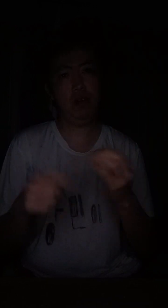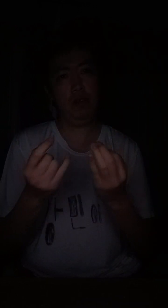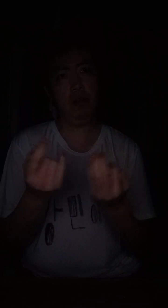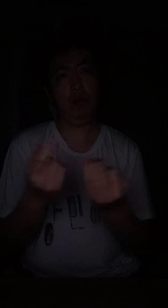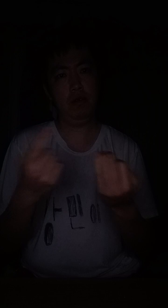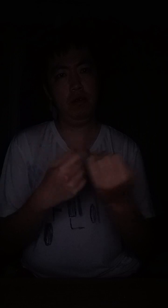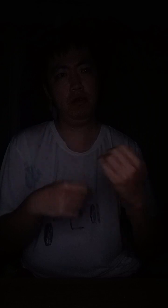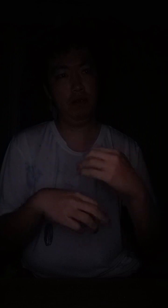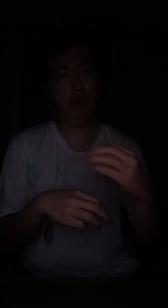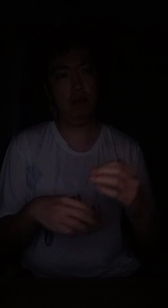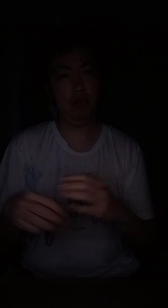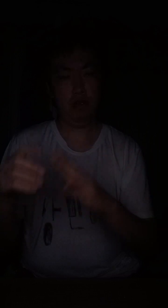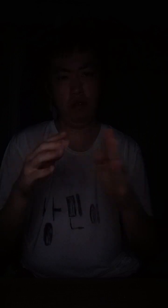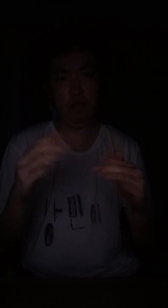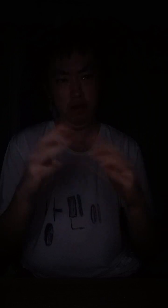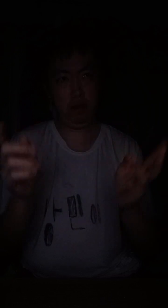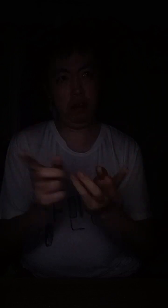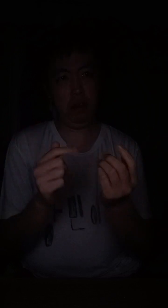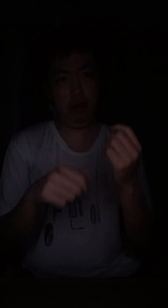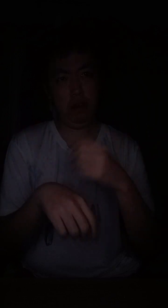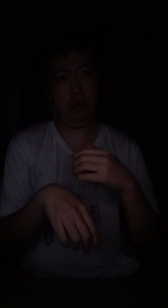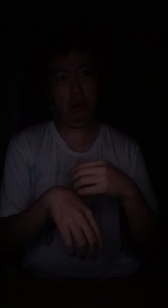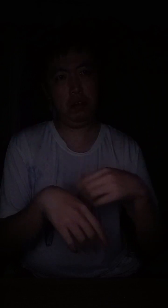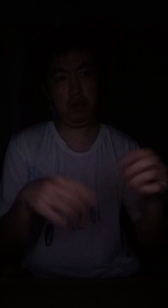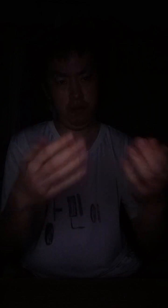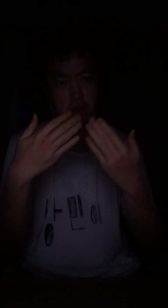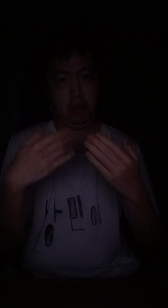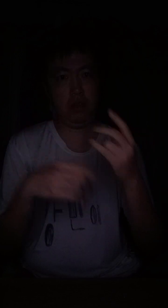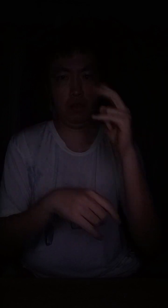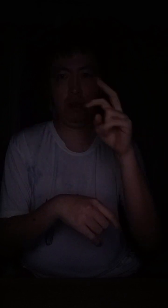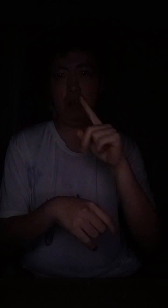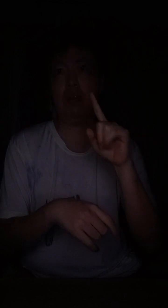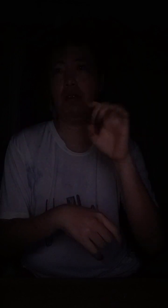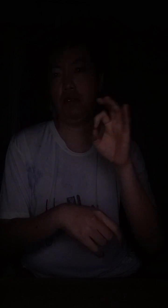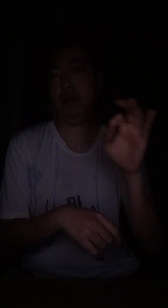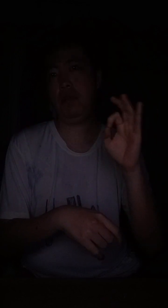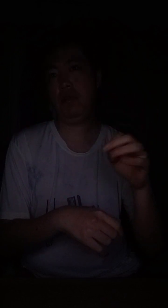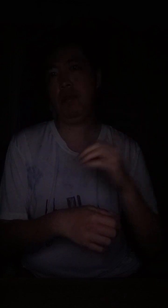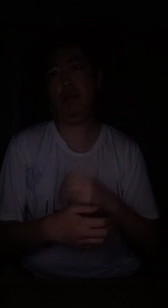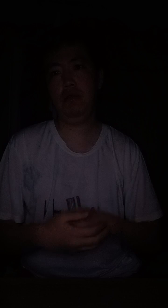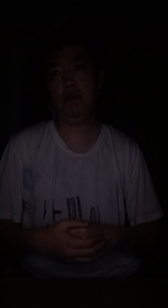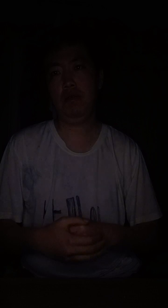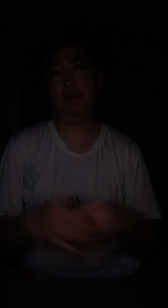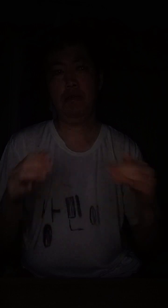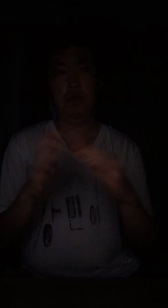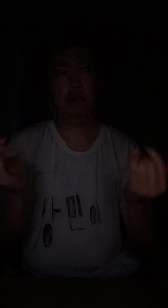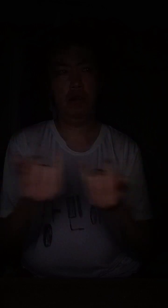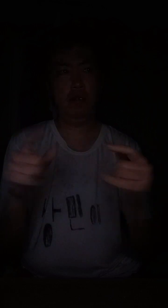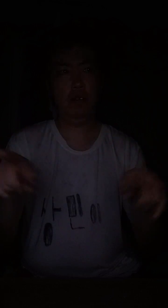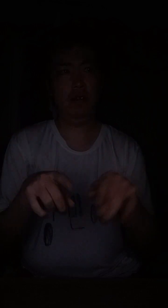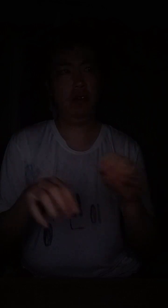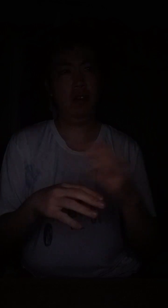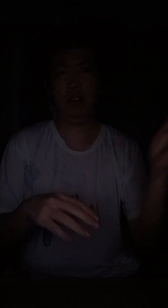학생 집에 가서 학교폭력위원회 자료를 받아오라는 지시를 받았습니다. 교감에게 같이 가자고 했지만